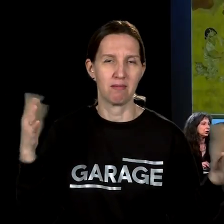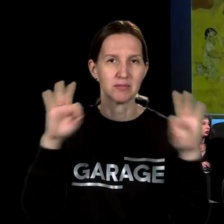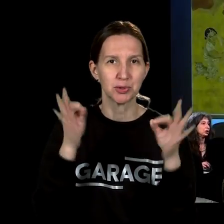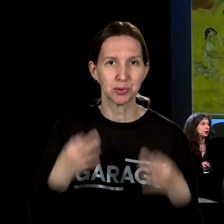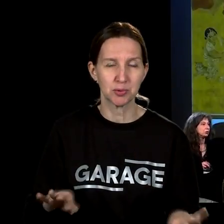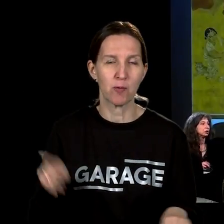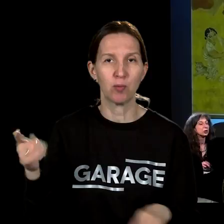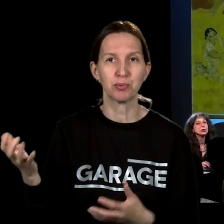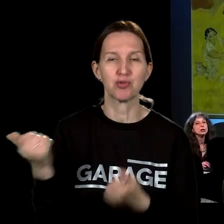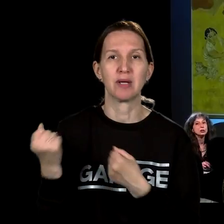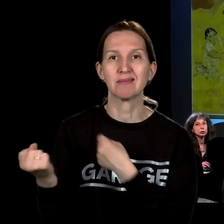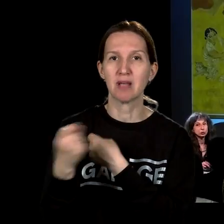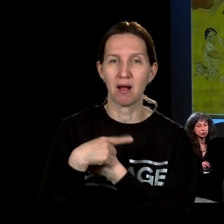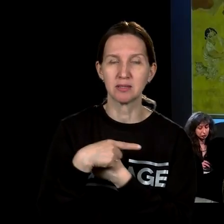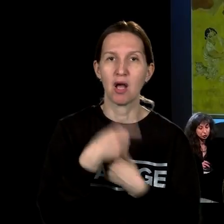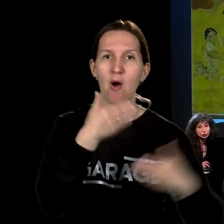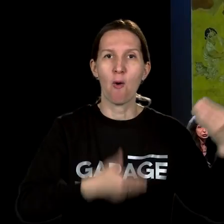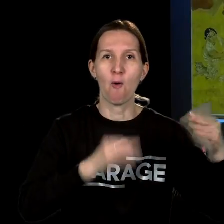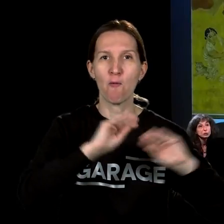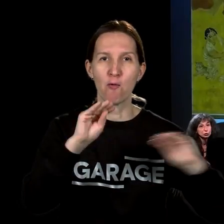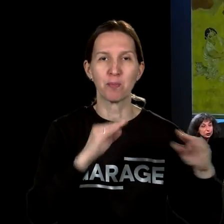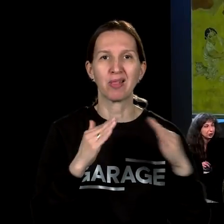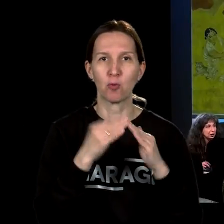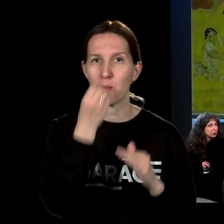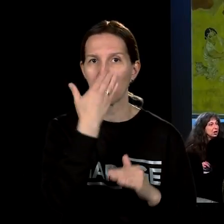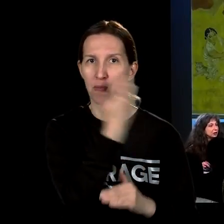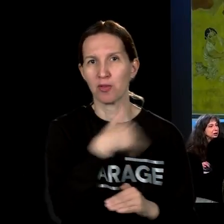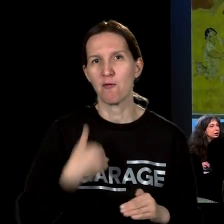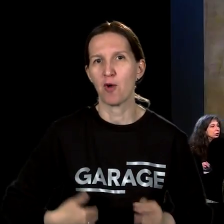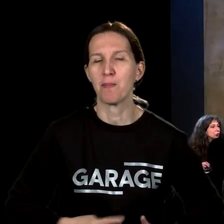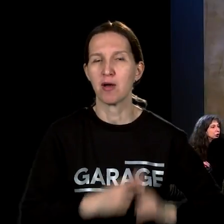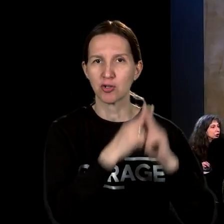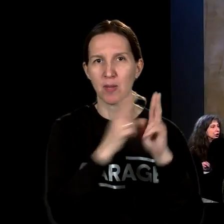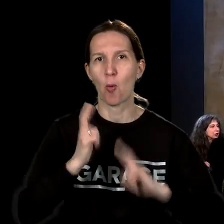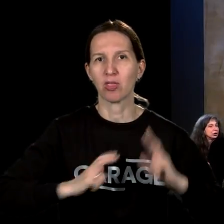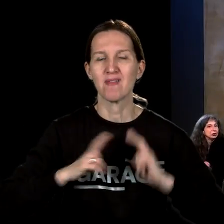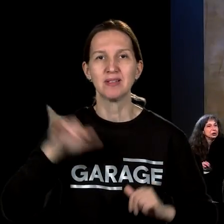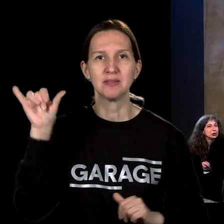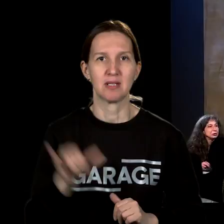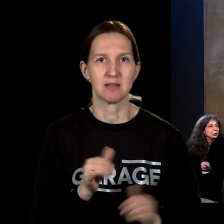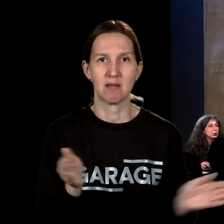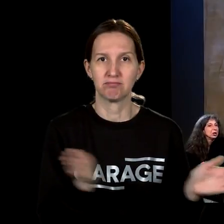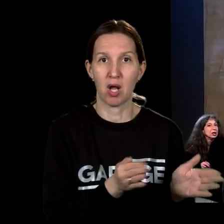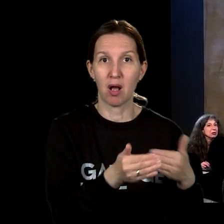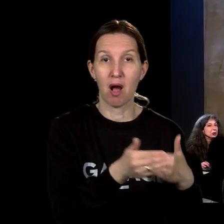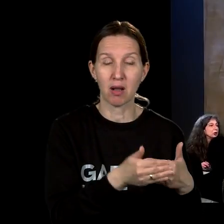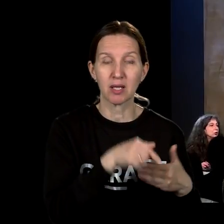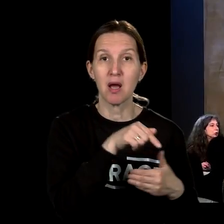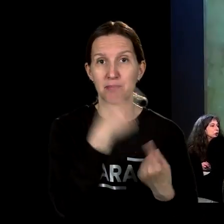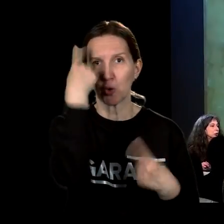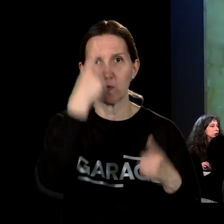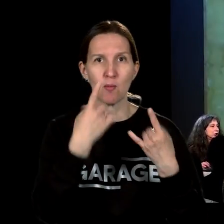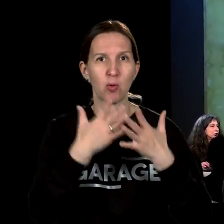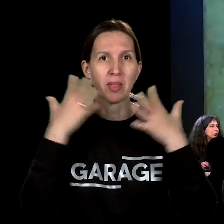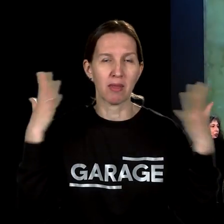панно и становится одним из направлений его творчества, становится монументализм, где есть такое же сочетание человеческих фигур и вот таких